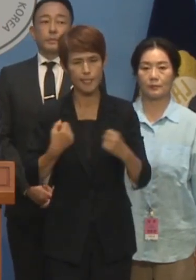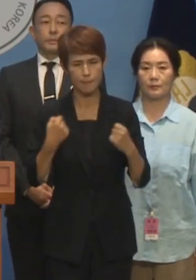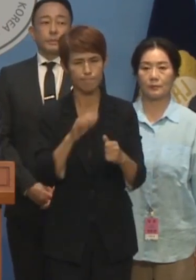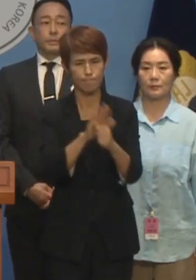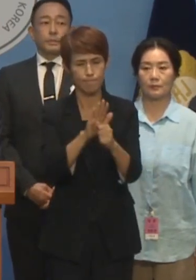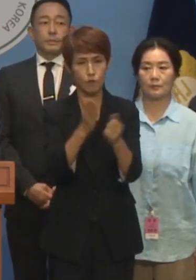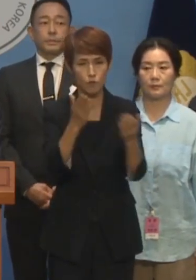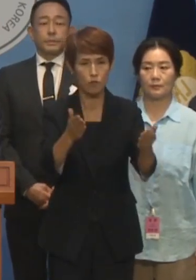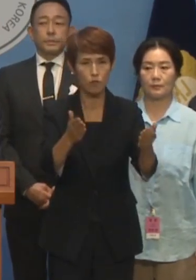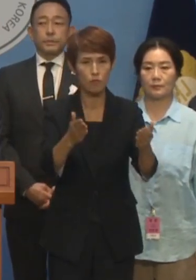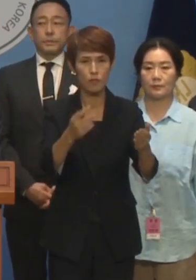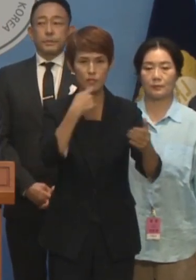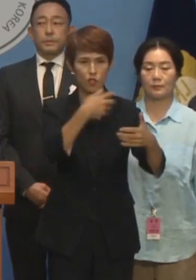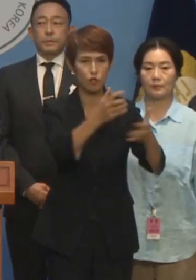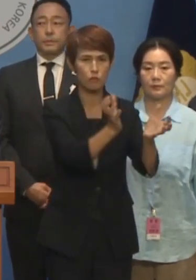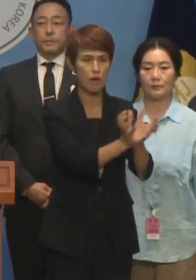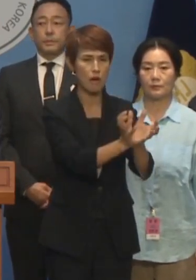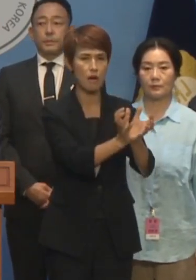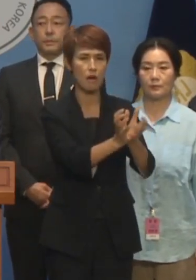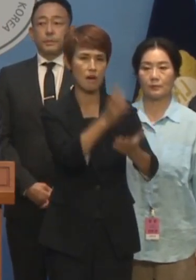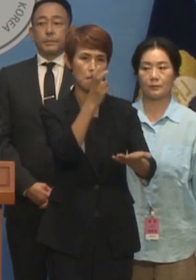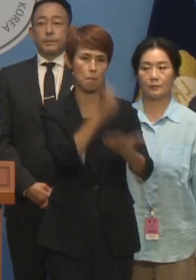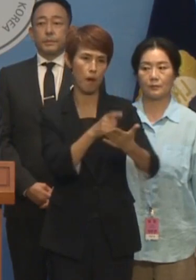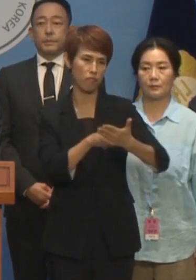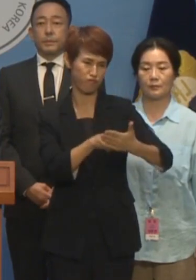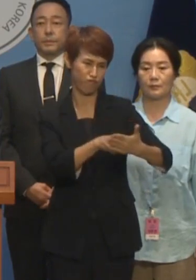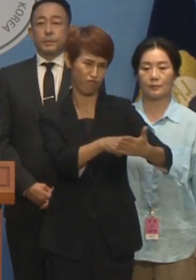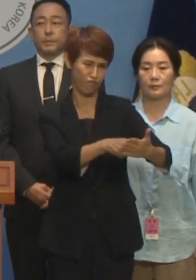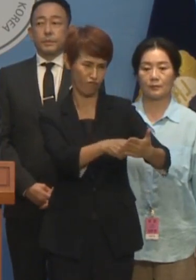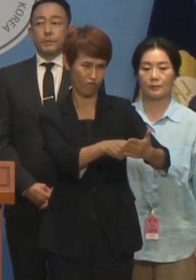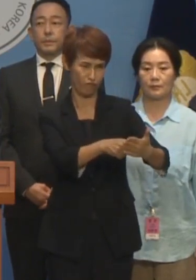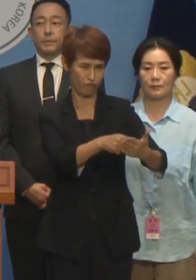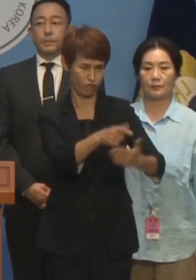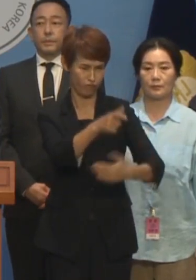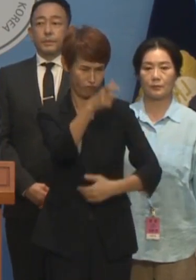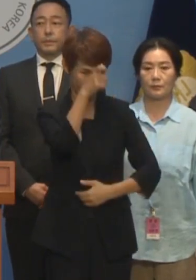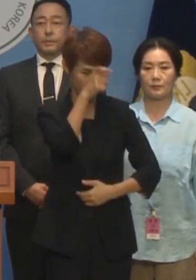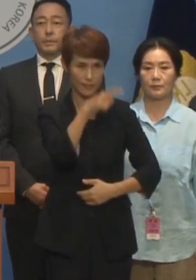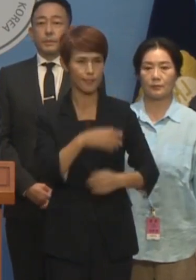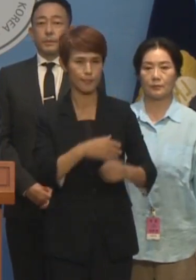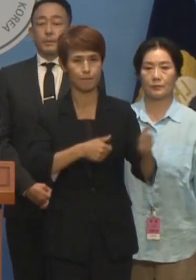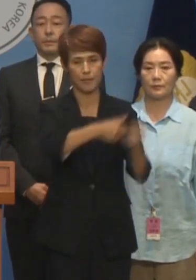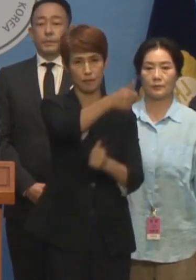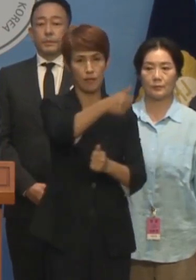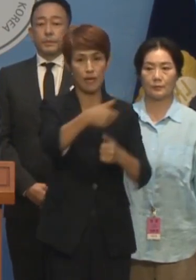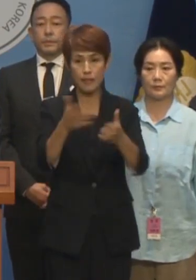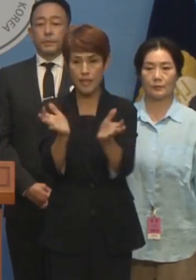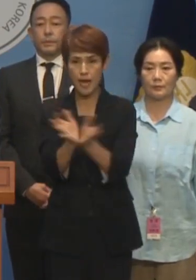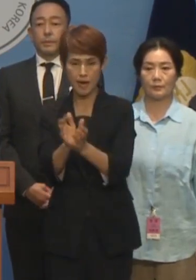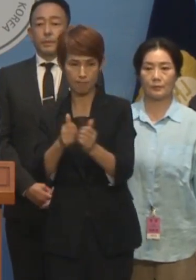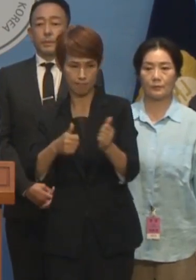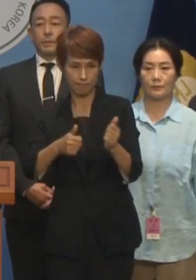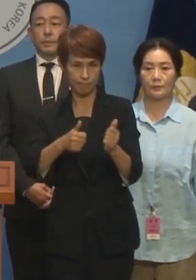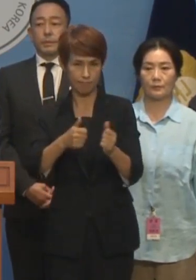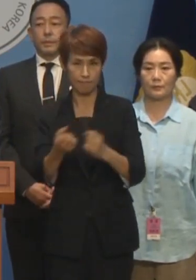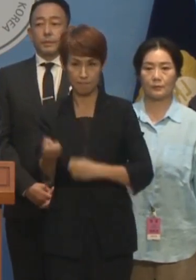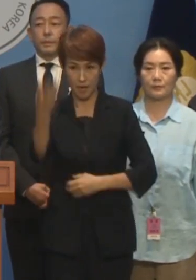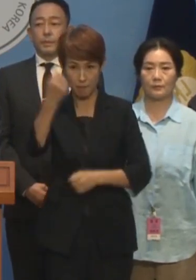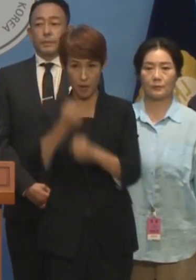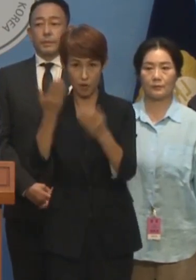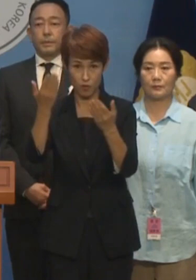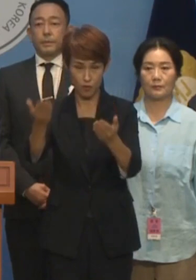무지막지한 민주당의 입법 독재를 극복하고 당을 승리로 이끌어갈 최고의